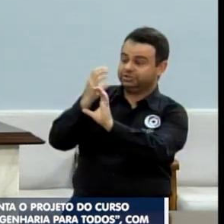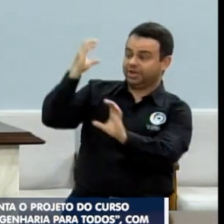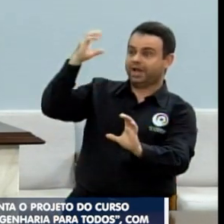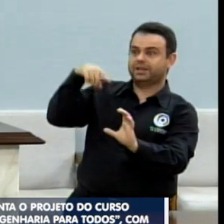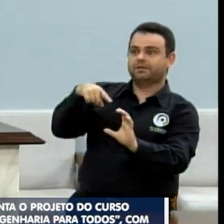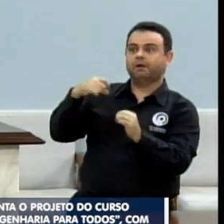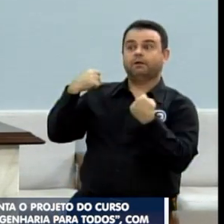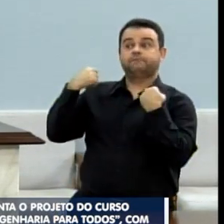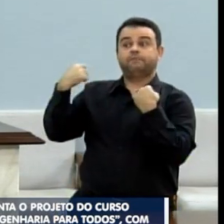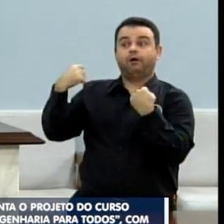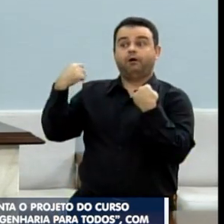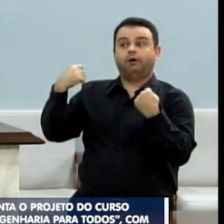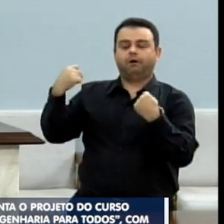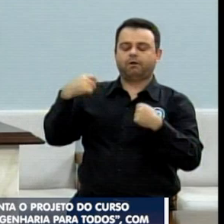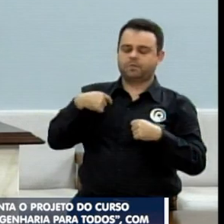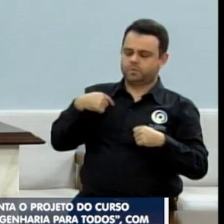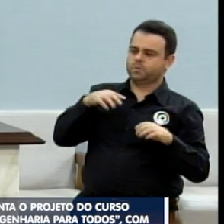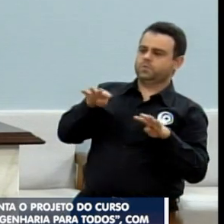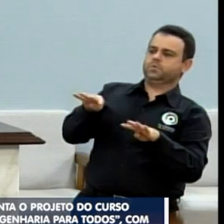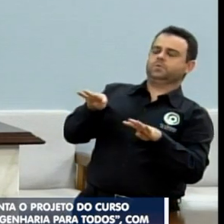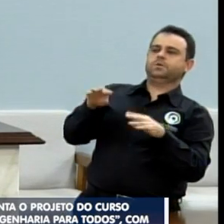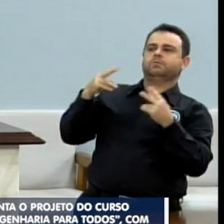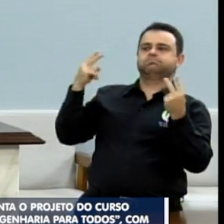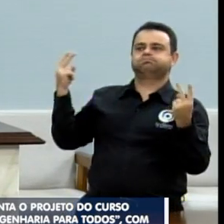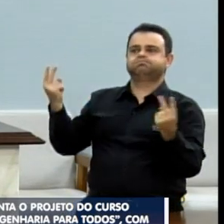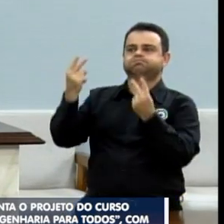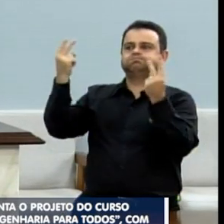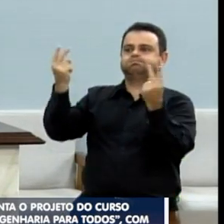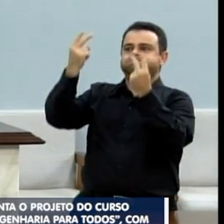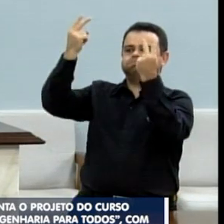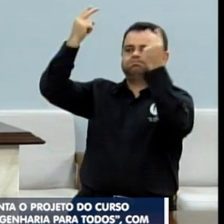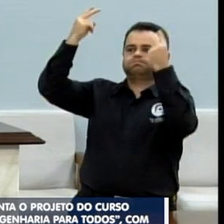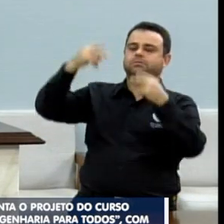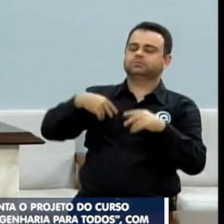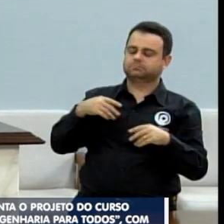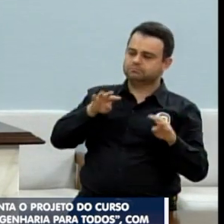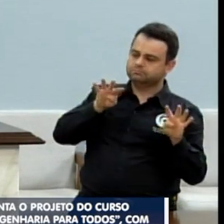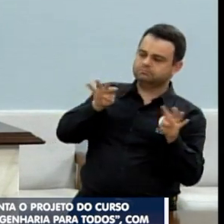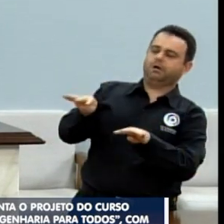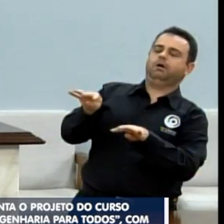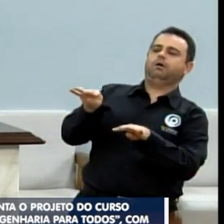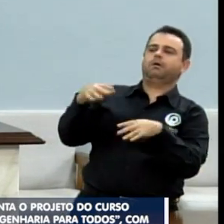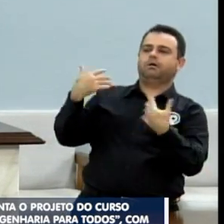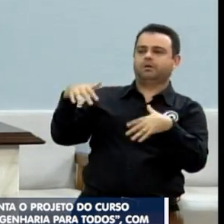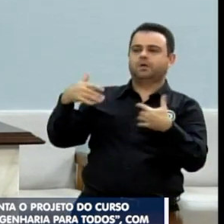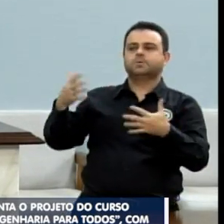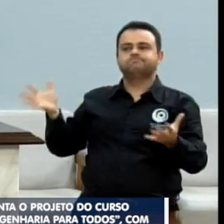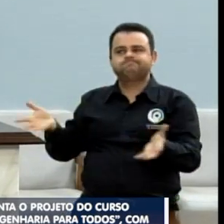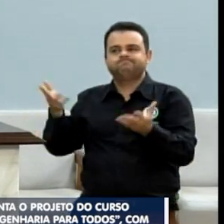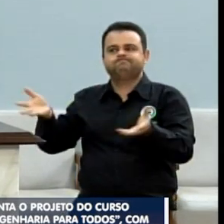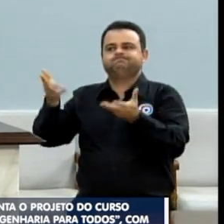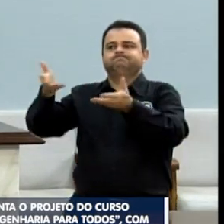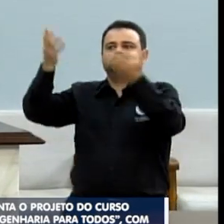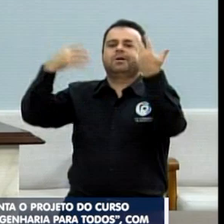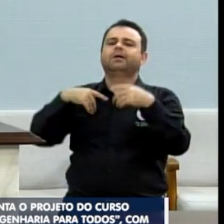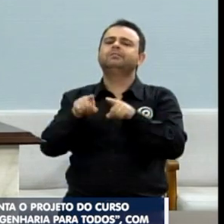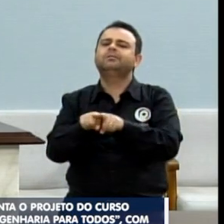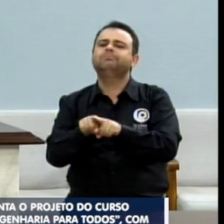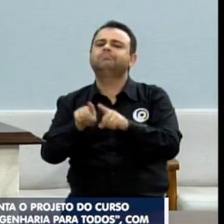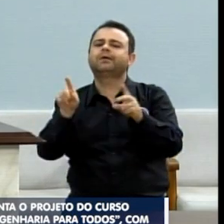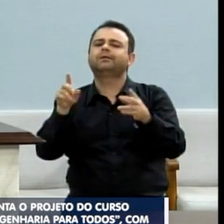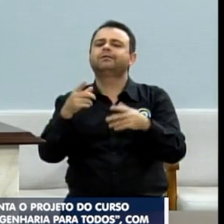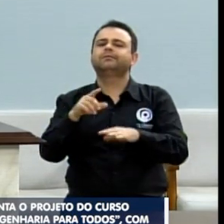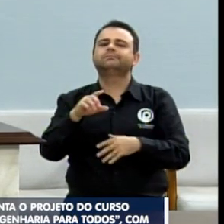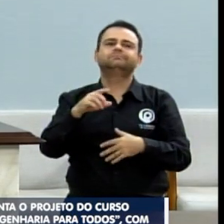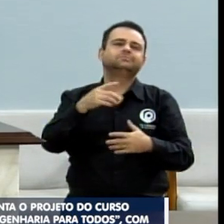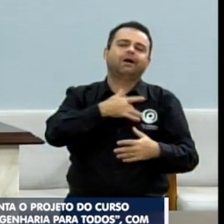seja valorizada, que seja reconhecida, que, assim como as outras áreas, né, como, por